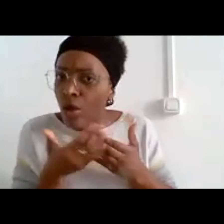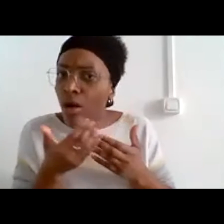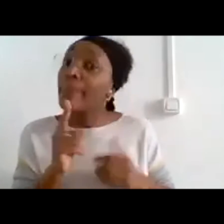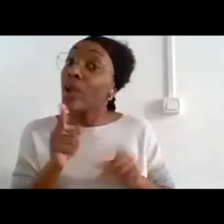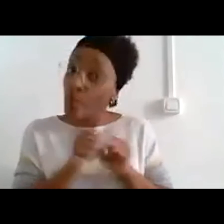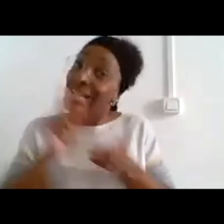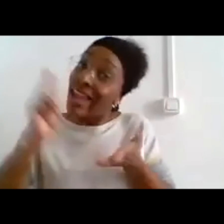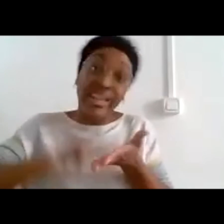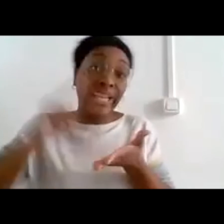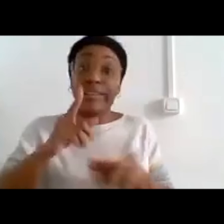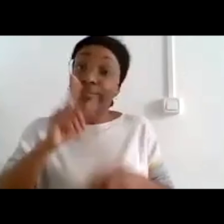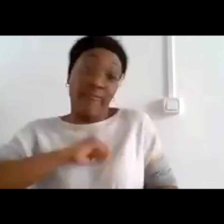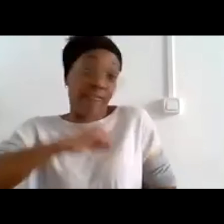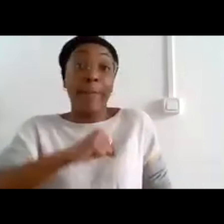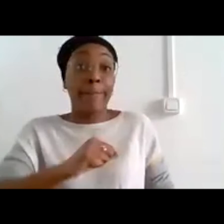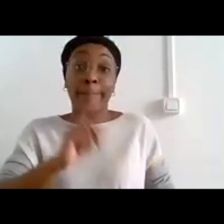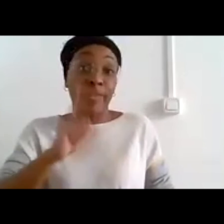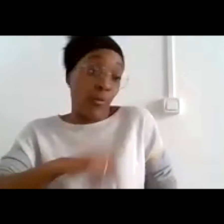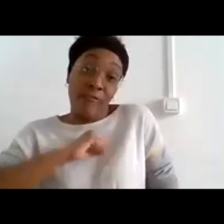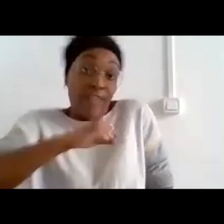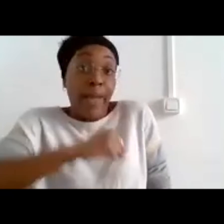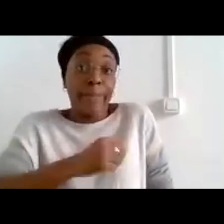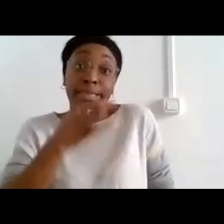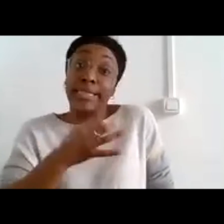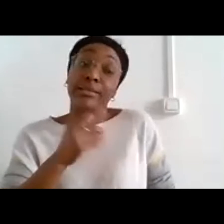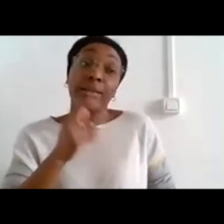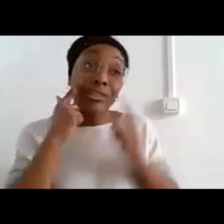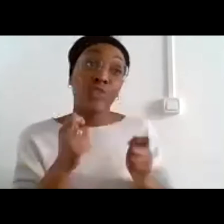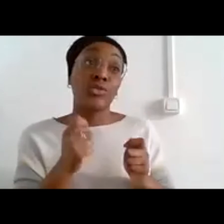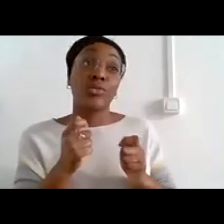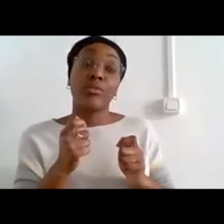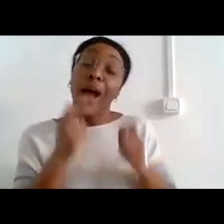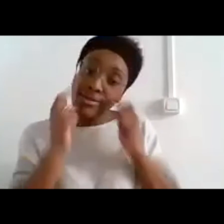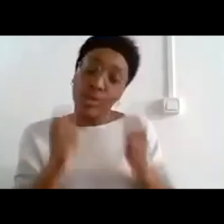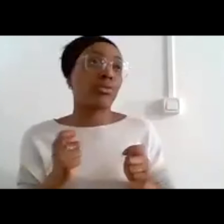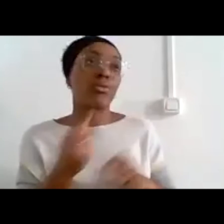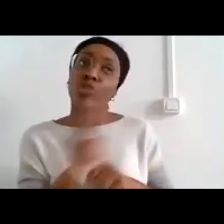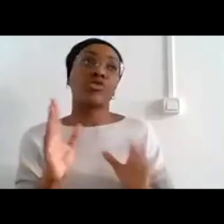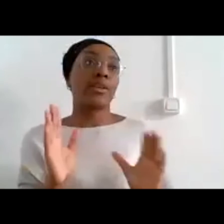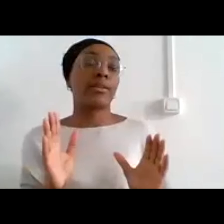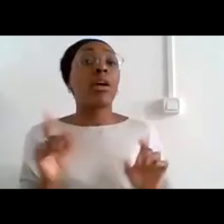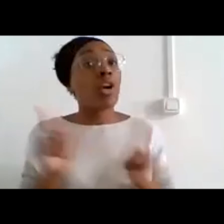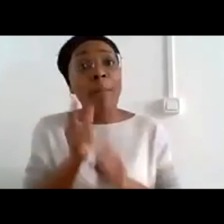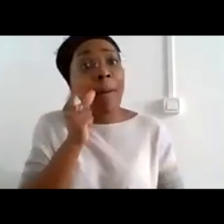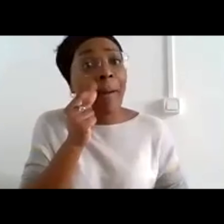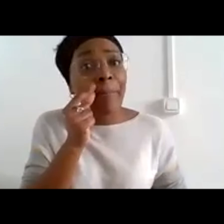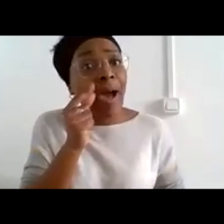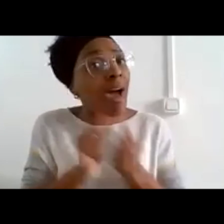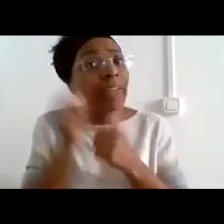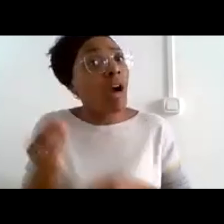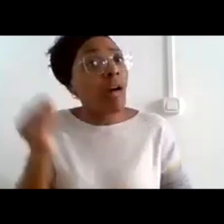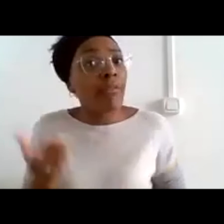vérité, parfois être ferme, dire: «Stop, attention, danger». Comme un père avec ses enfants: «Attention, danger». Il y a un moment donné où